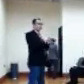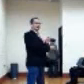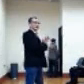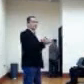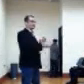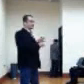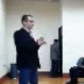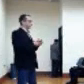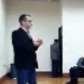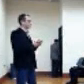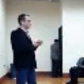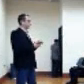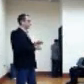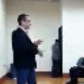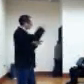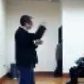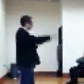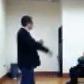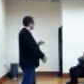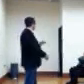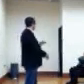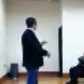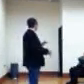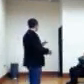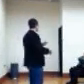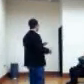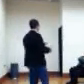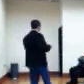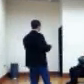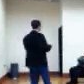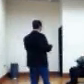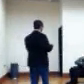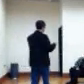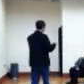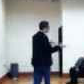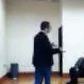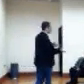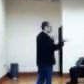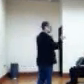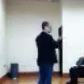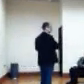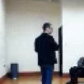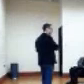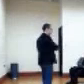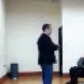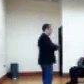una golondrina que no sabe volar en este tipo de ambientes, pero igual nos vamos acercando. Entonces,